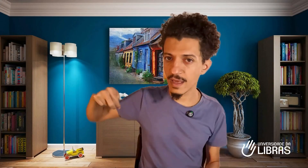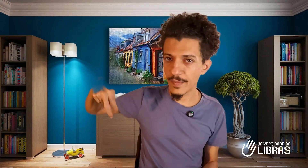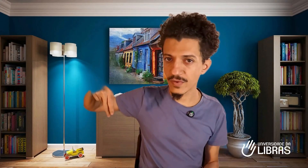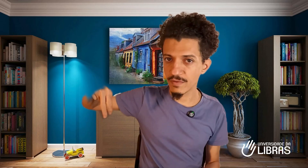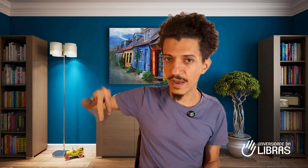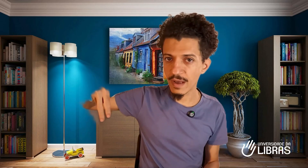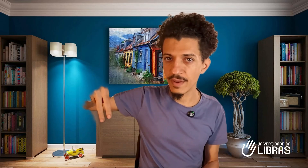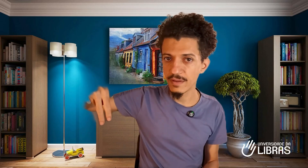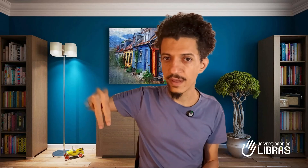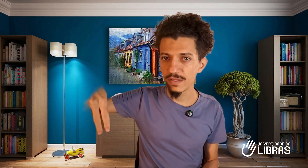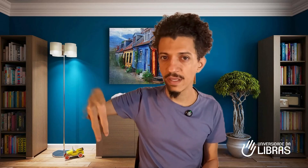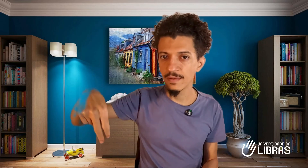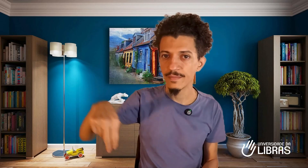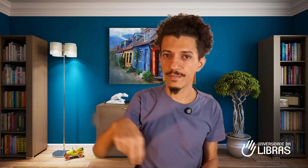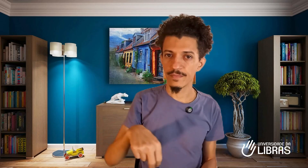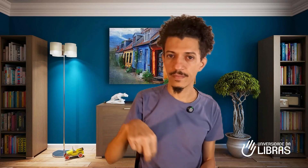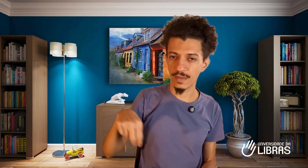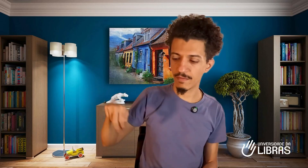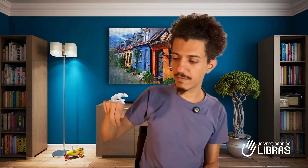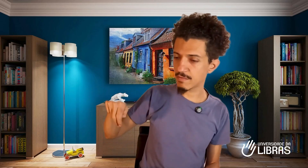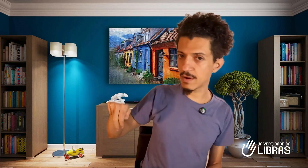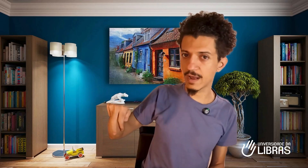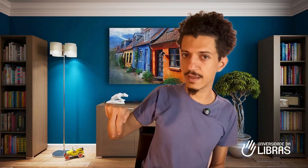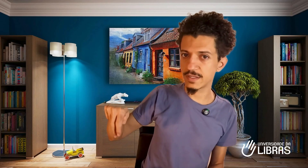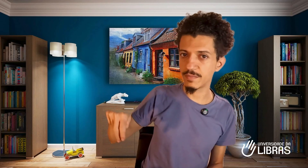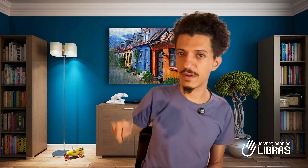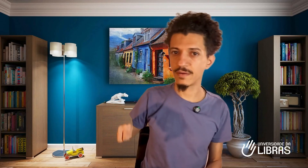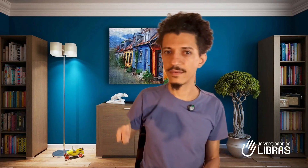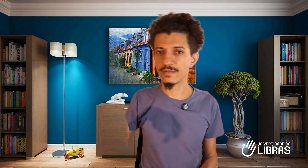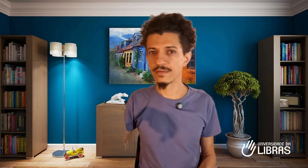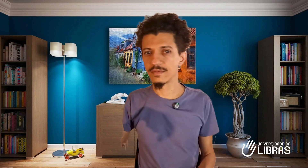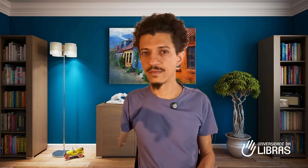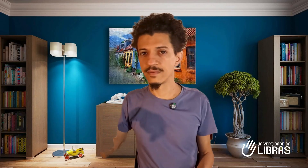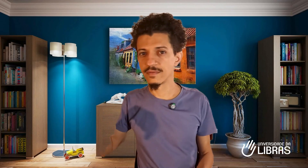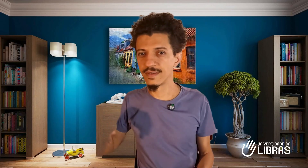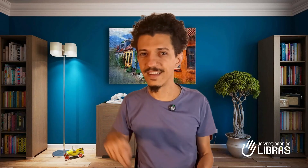em que a pessoa vai caminhando aqui assim, eu vou colocar aqui assim para